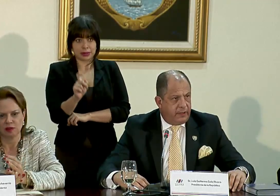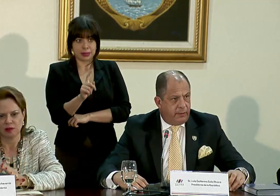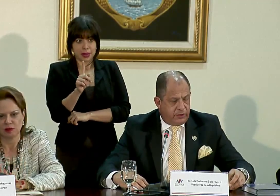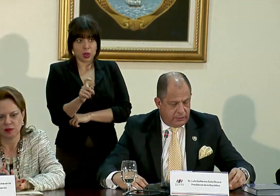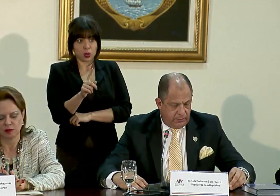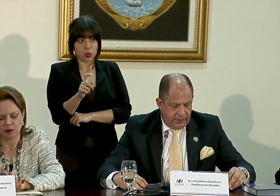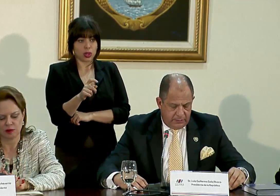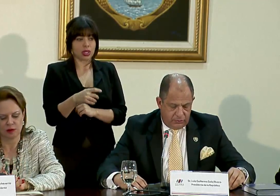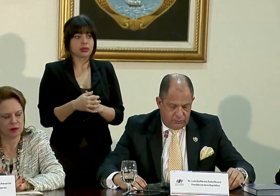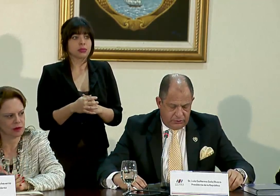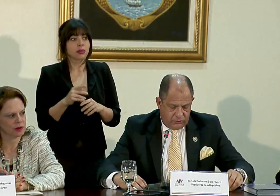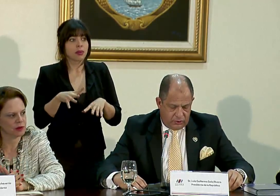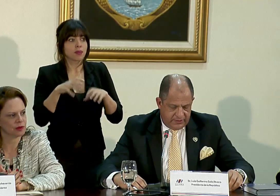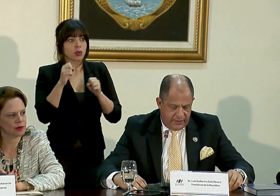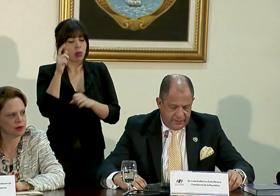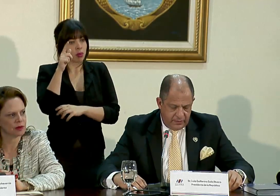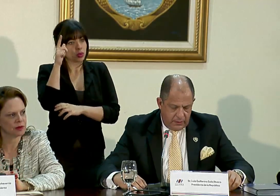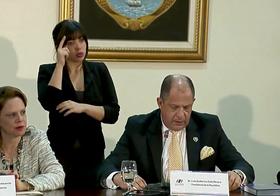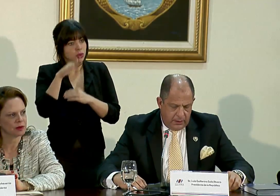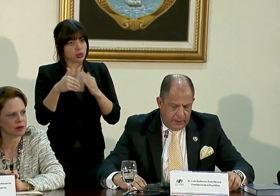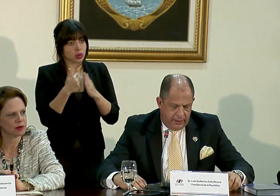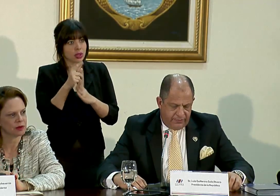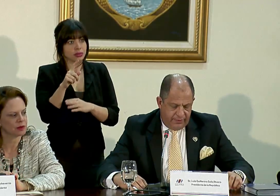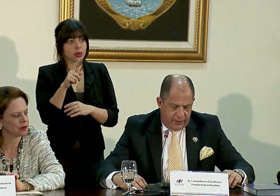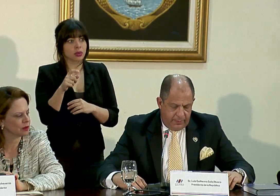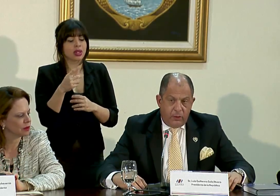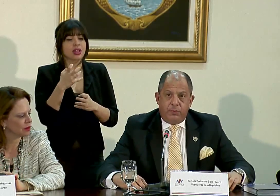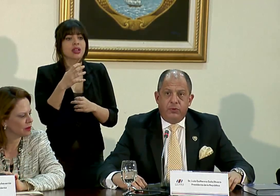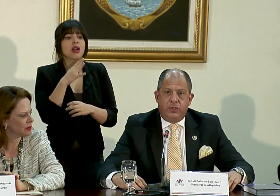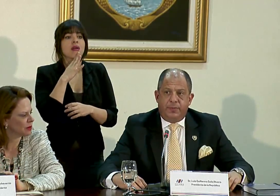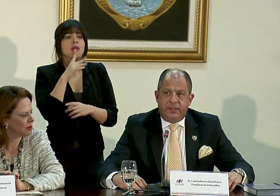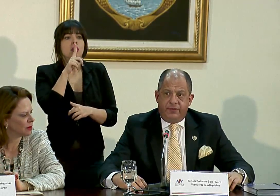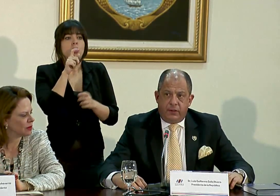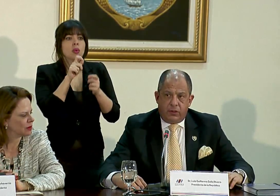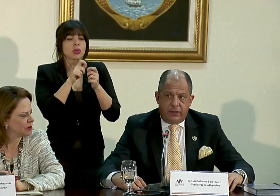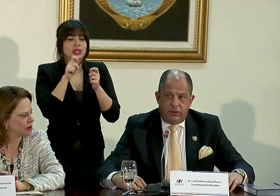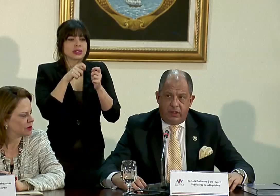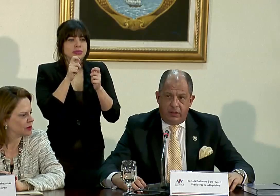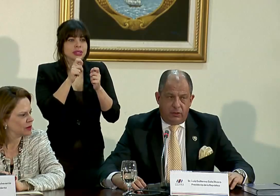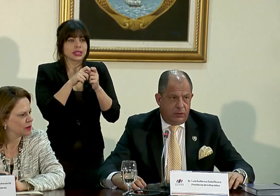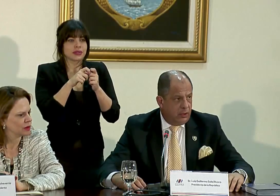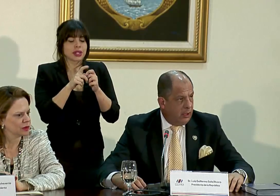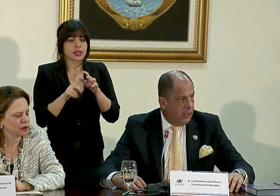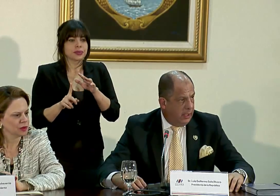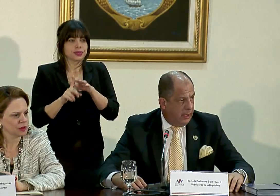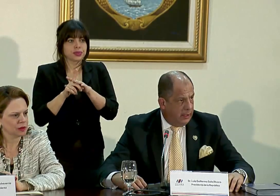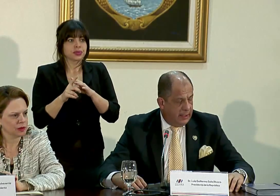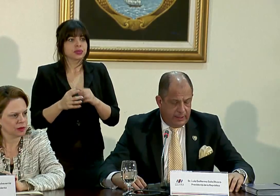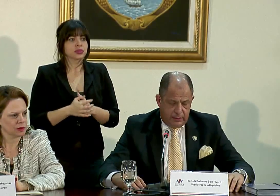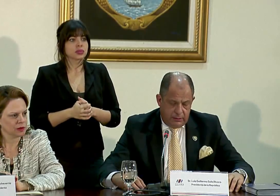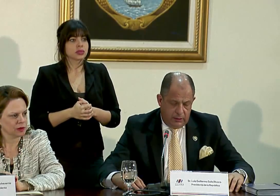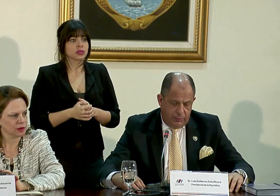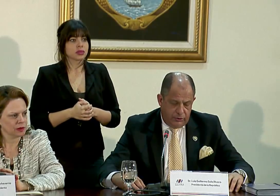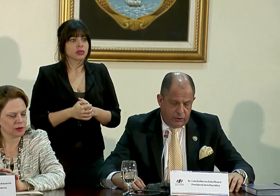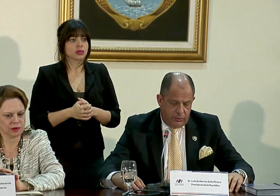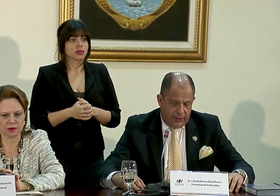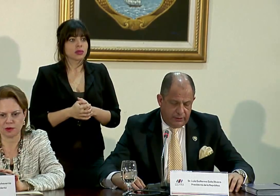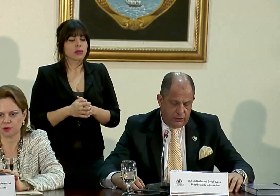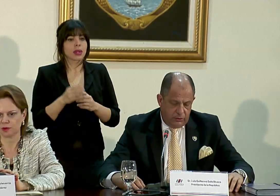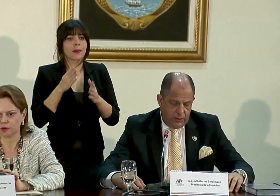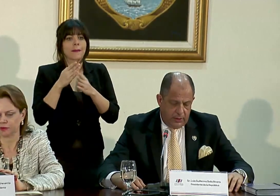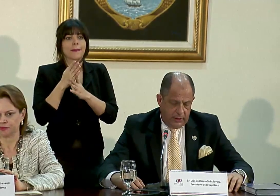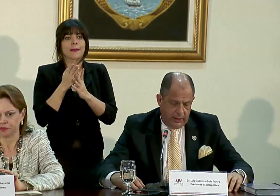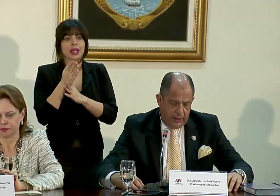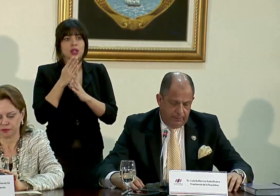preguntas, que vamos a tomarlas, por supuesto, todas ellas, referirme a un punto específico que ha surgido en los medios de